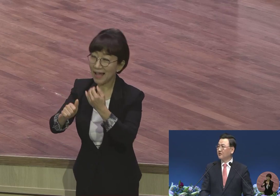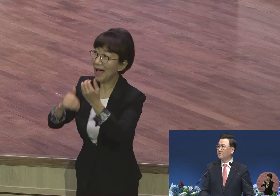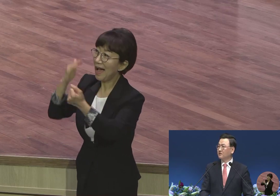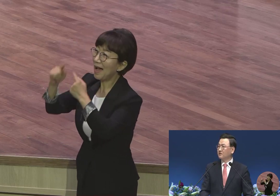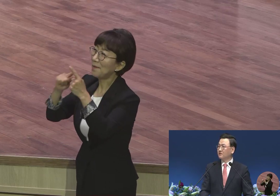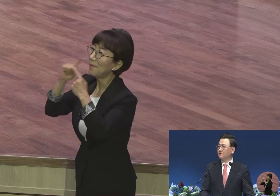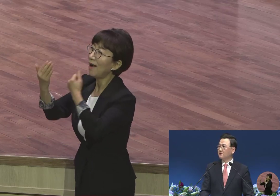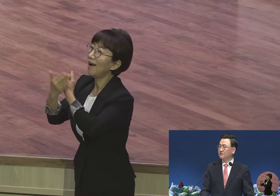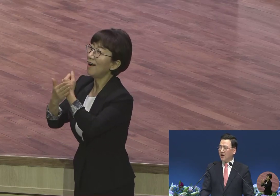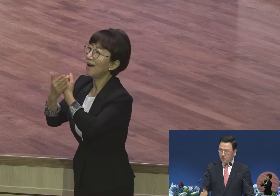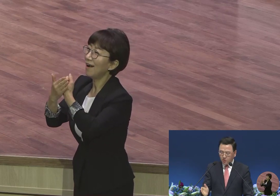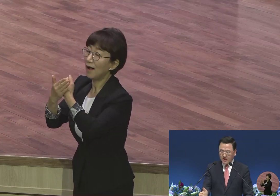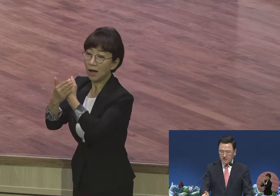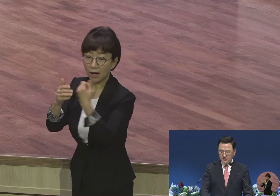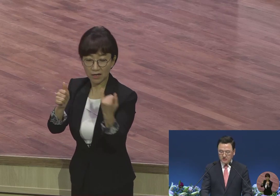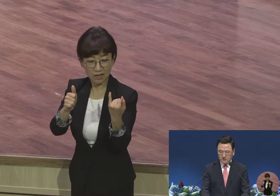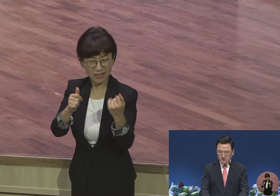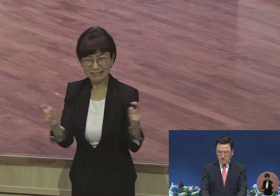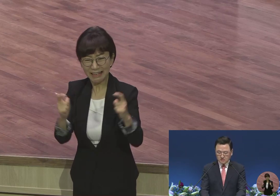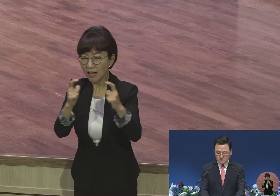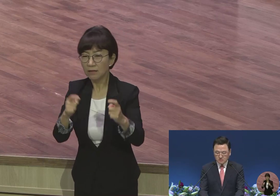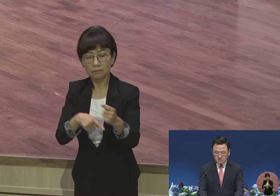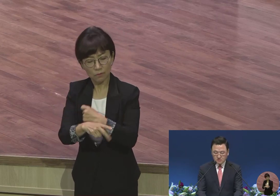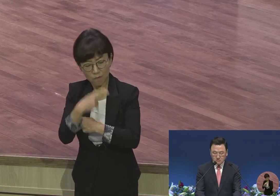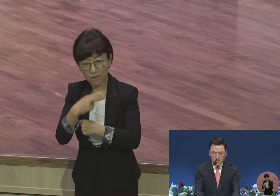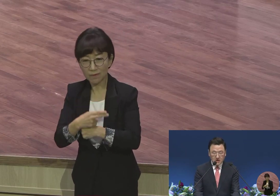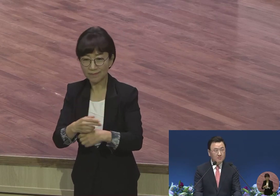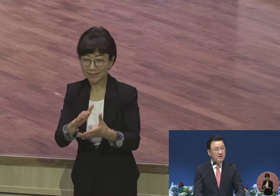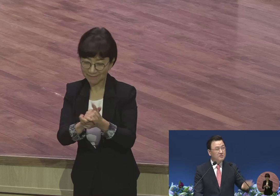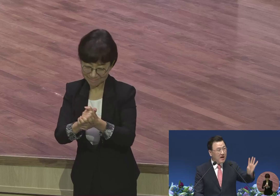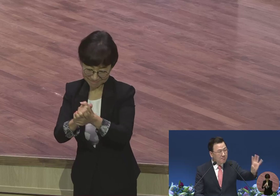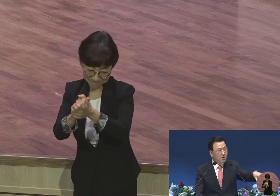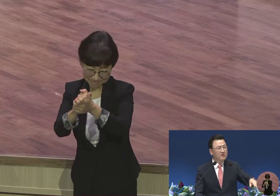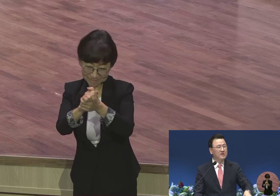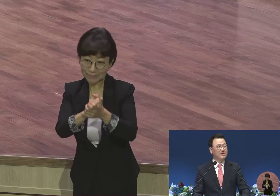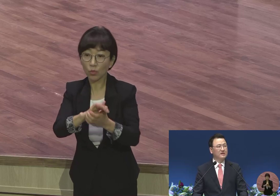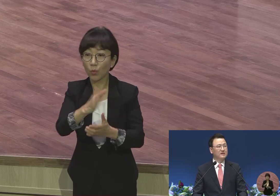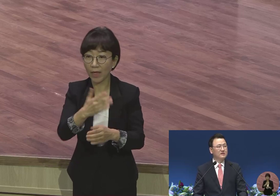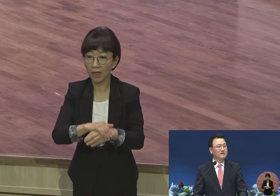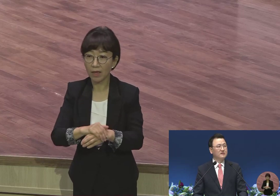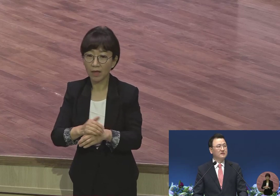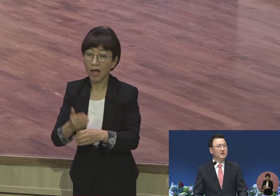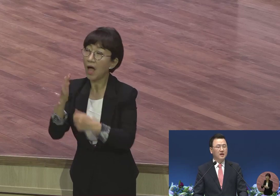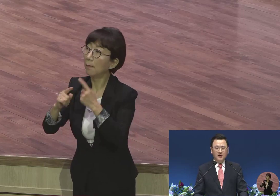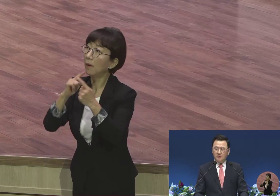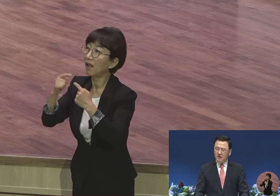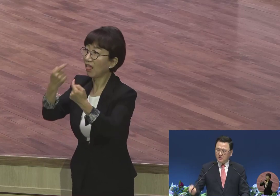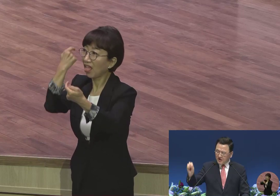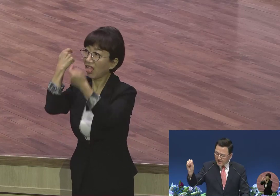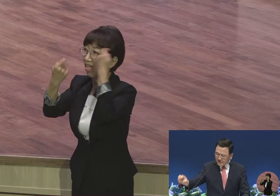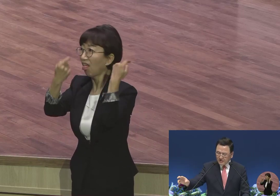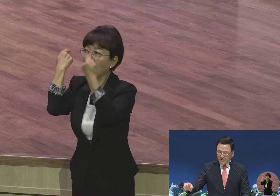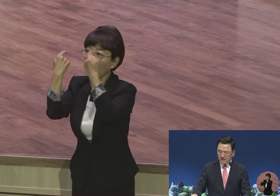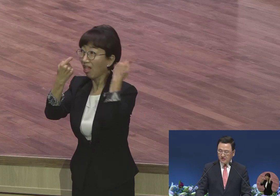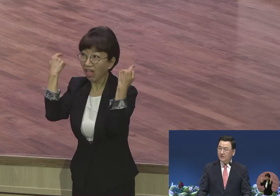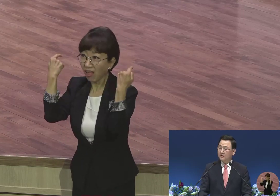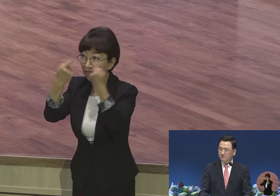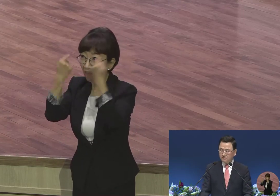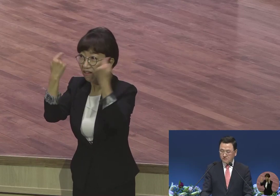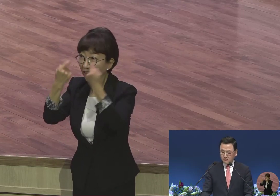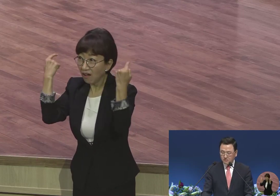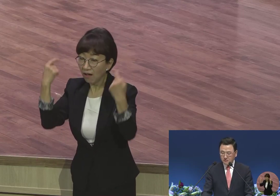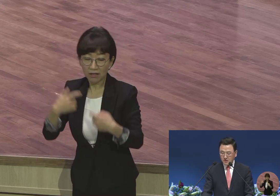좋습니까? 다 좋아야지. 하나님의 말씀을 안 먹으니까 그래. 하나님의 말씀을 안 들으니까